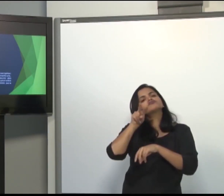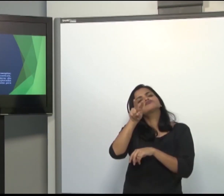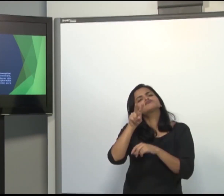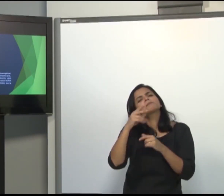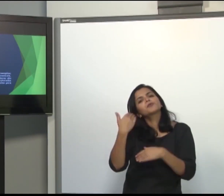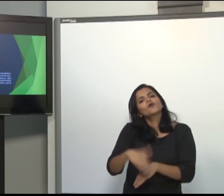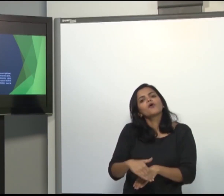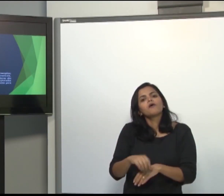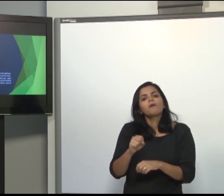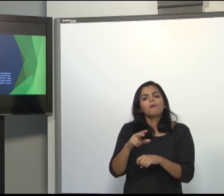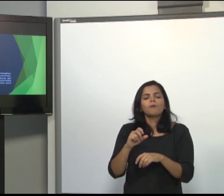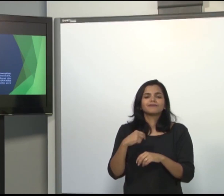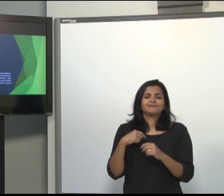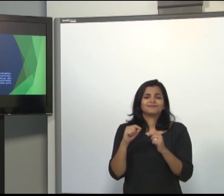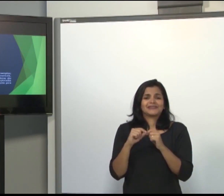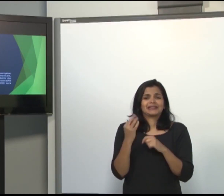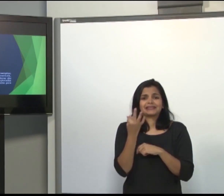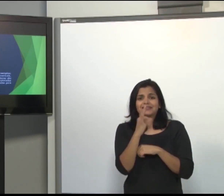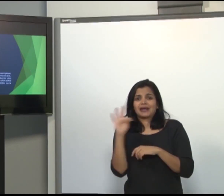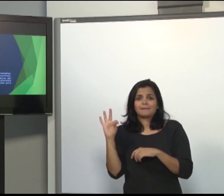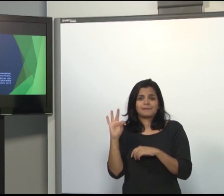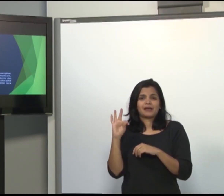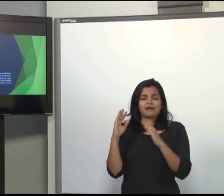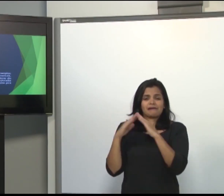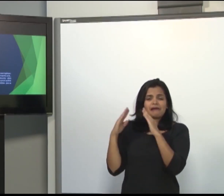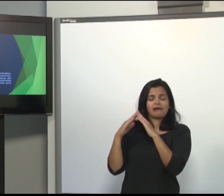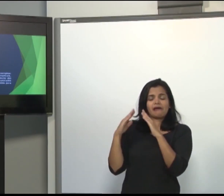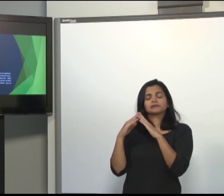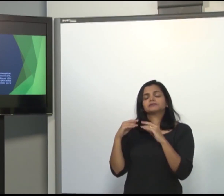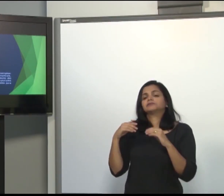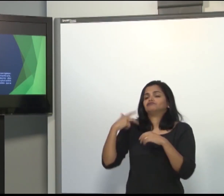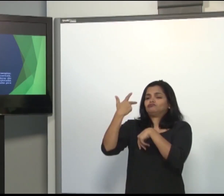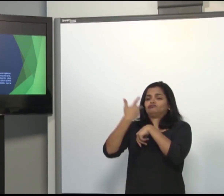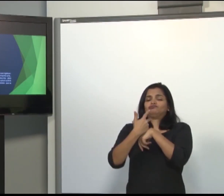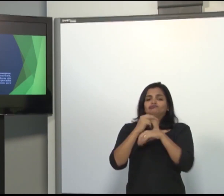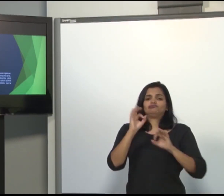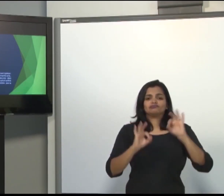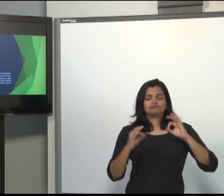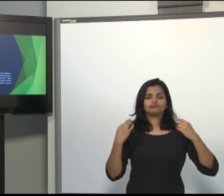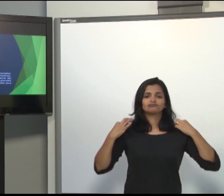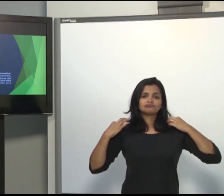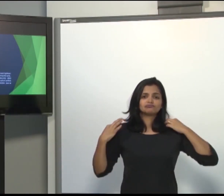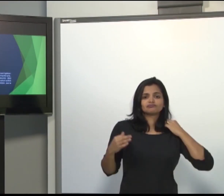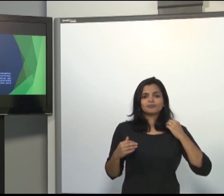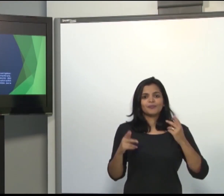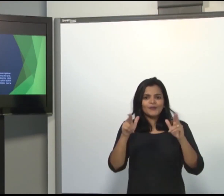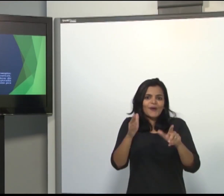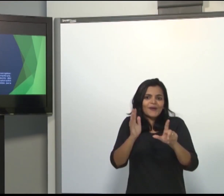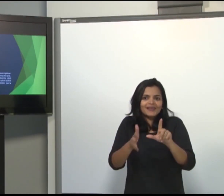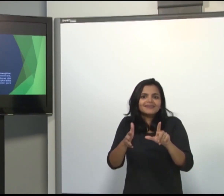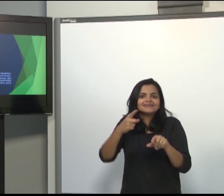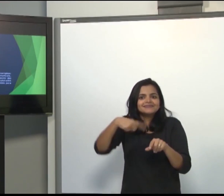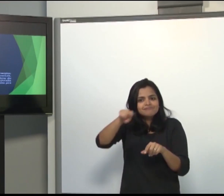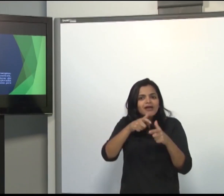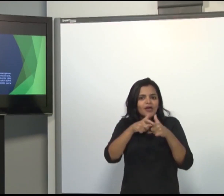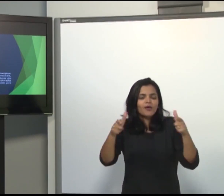vídeo em língua de sinais, utilizando o computador ou data show. Pode ser feito também